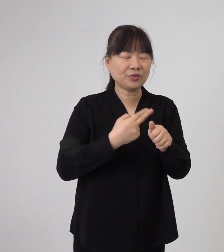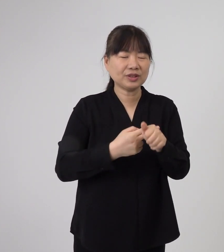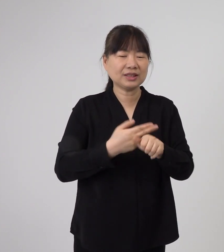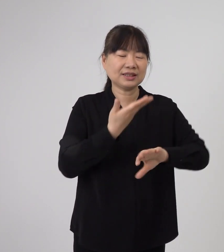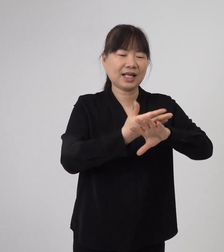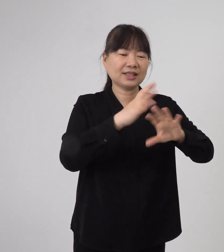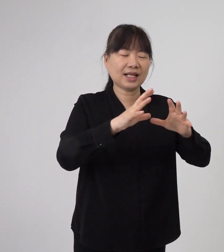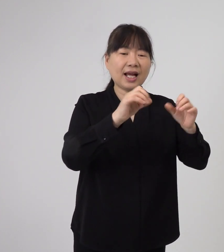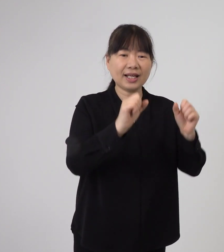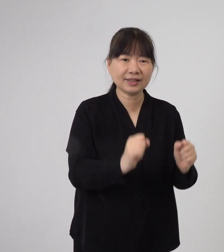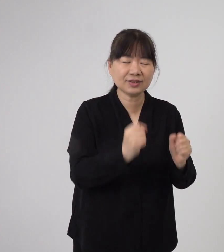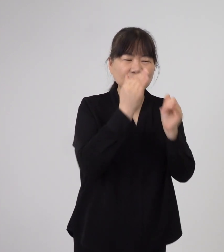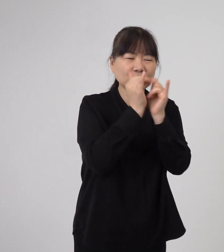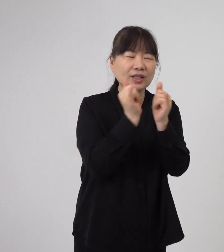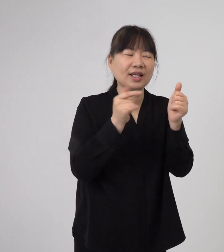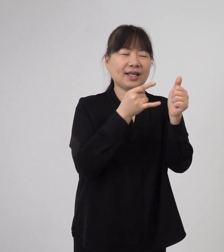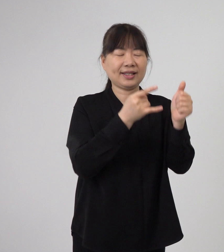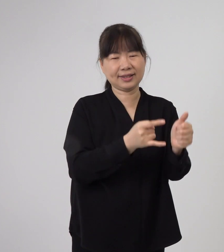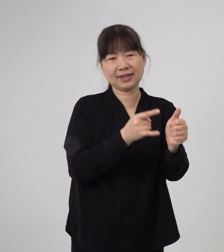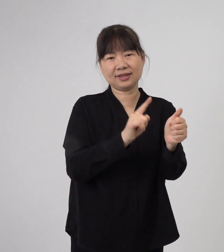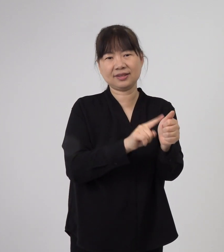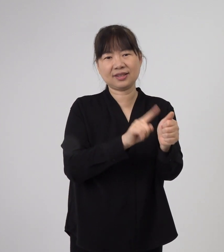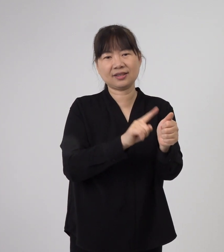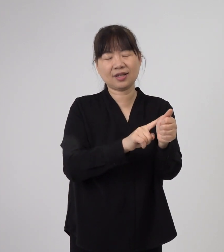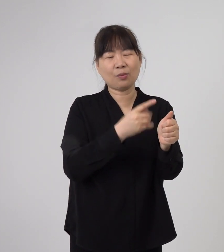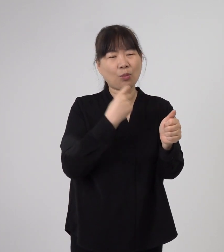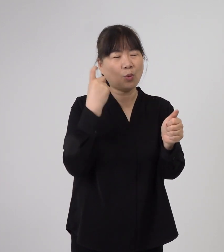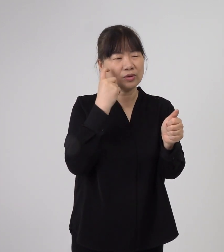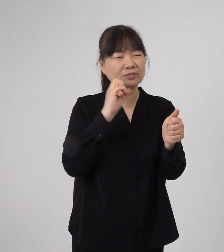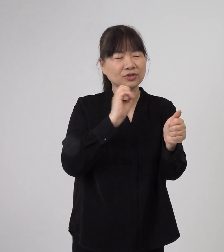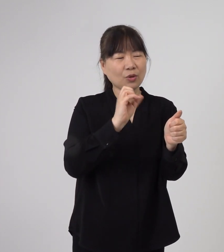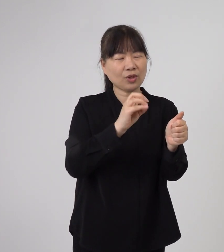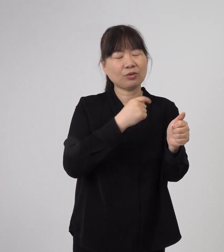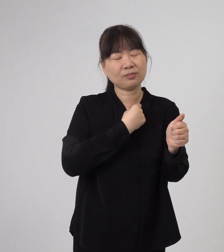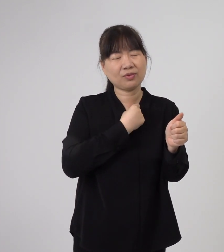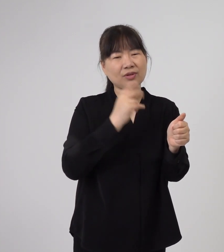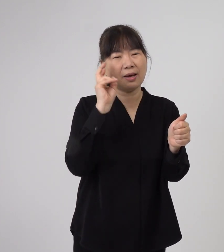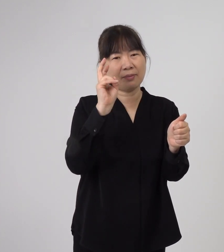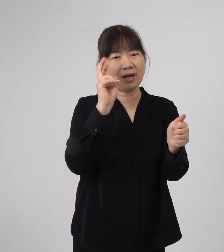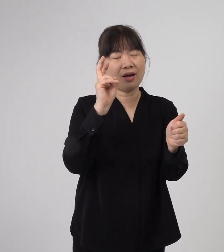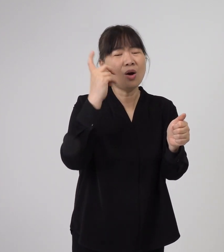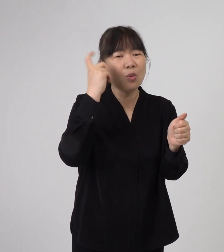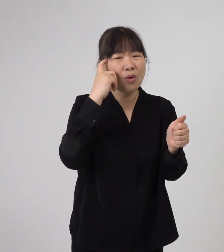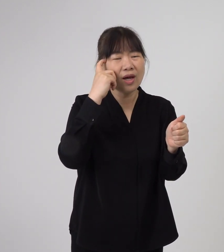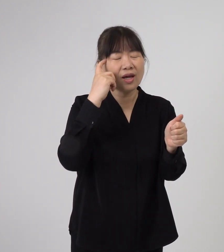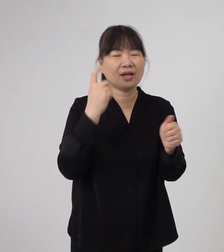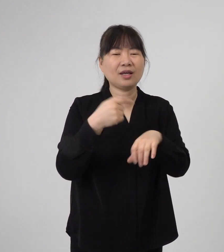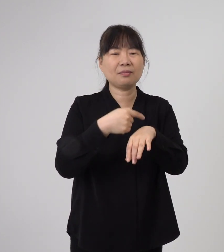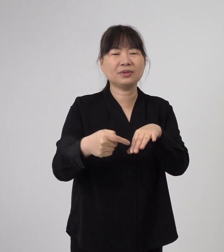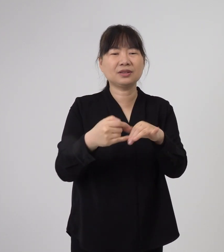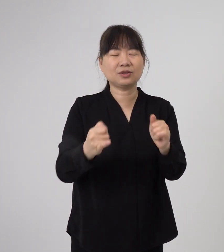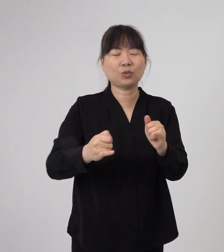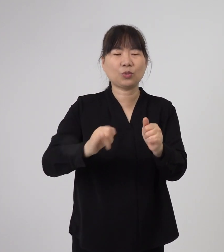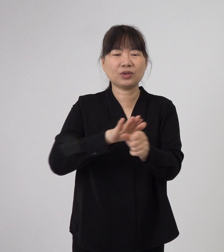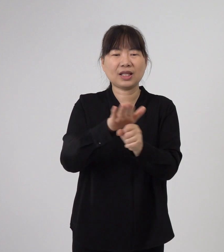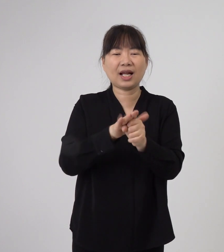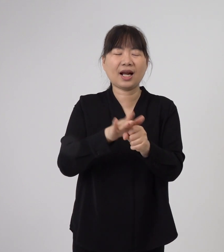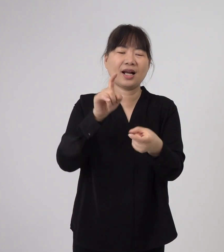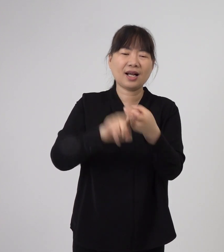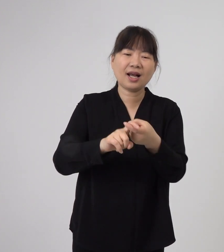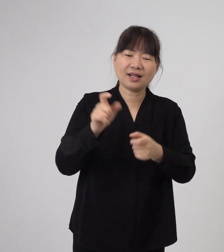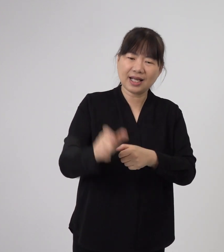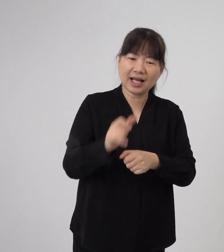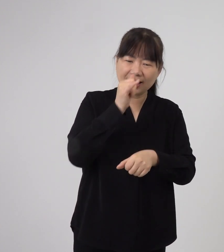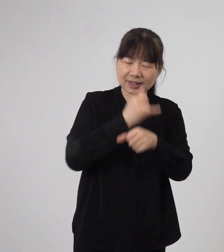유대인들, 왜냐하면 바울은 워낙 그 민족의 동족애가 너무 강한 사람이었어요.